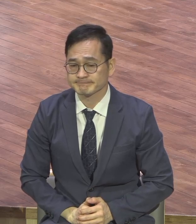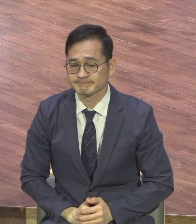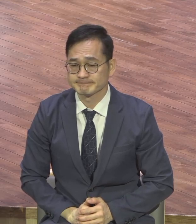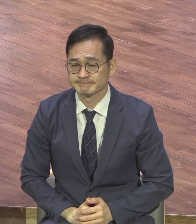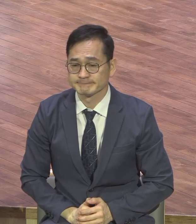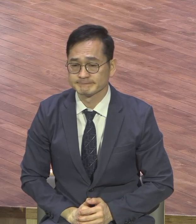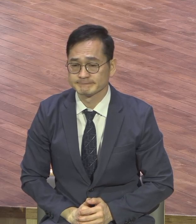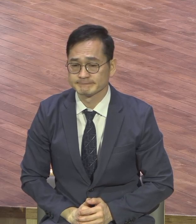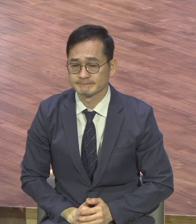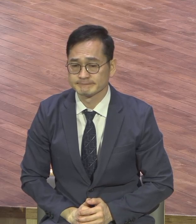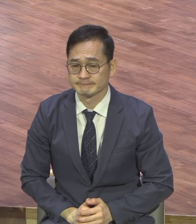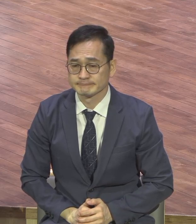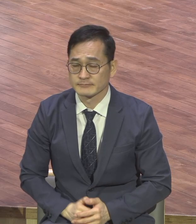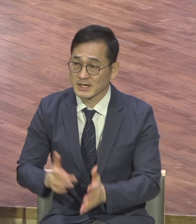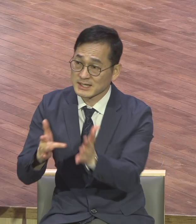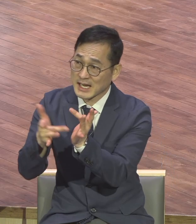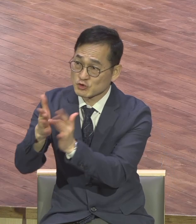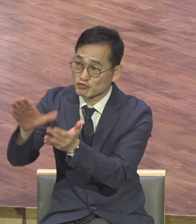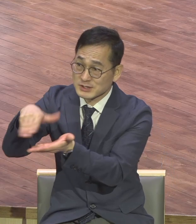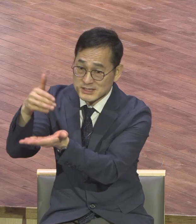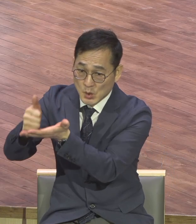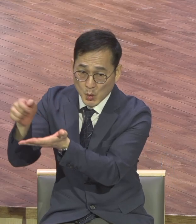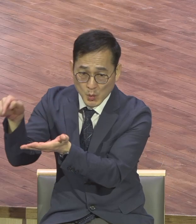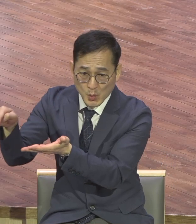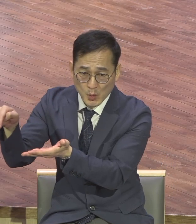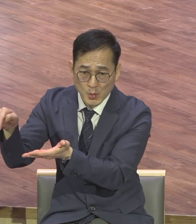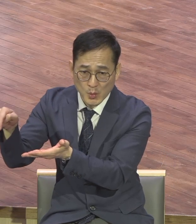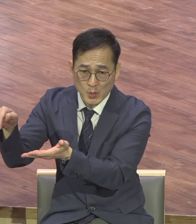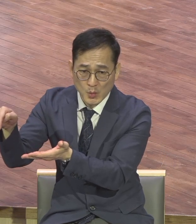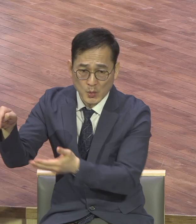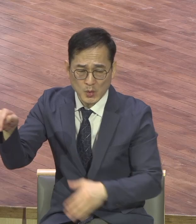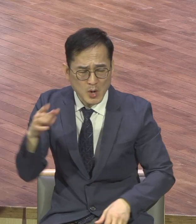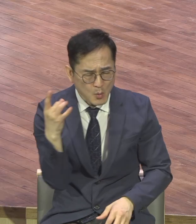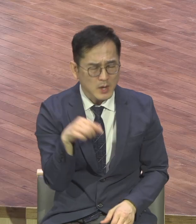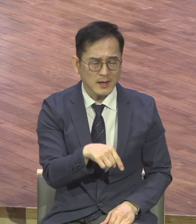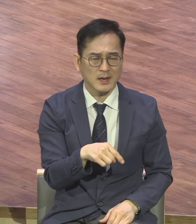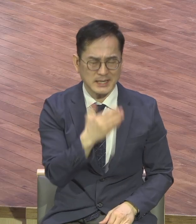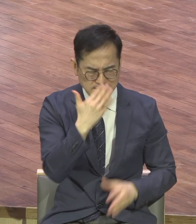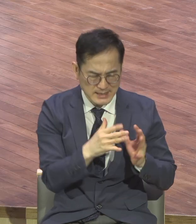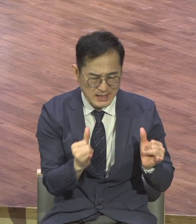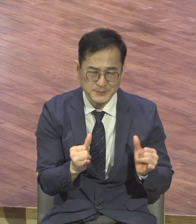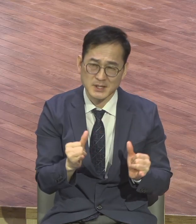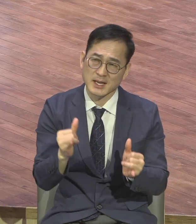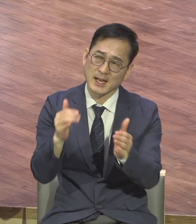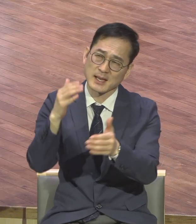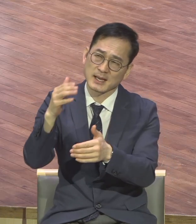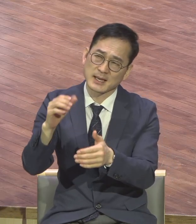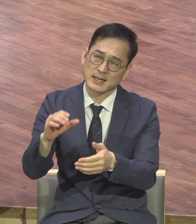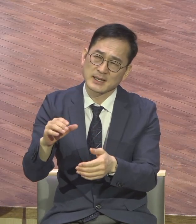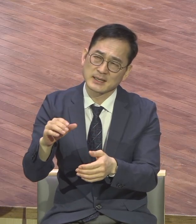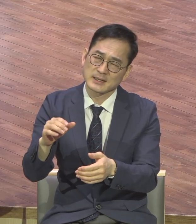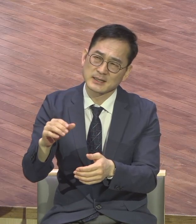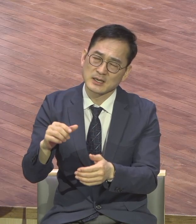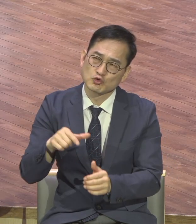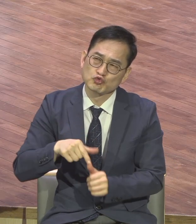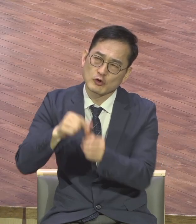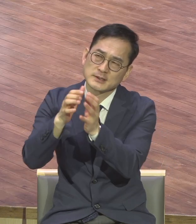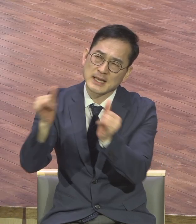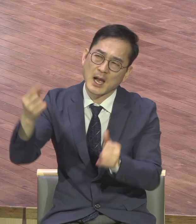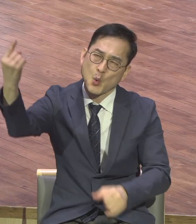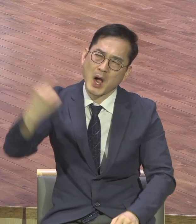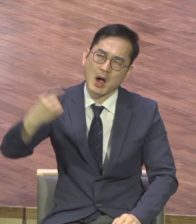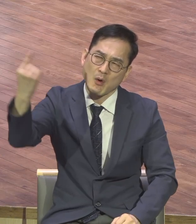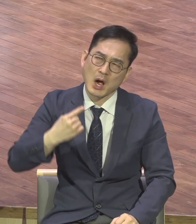하나님이 보내신 그리스도를 자기 조상 때부터 기다렸던 메시아를 보내셨는데 죽여버려.